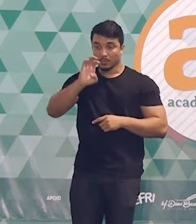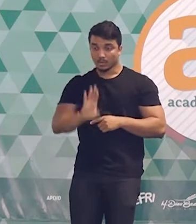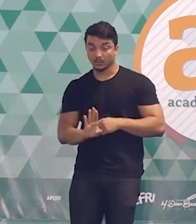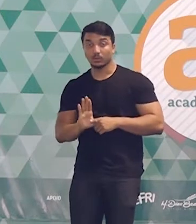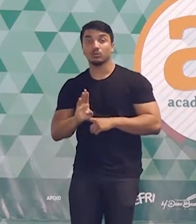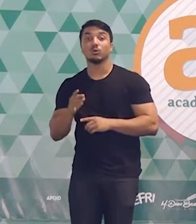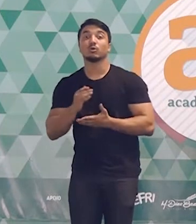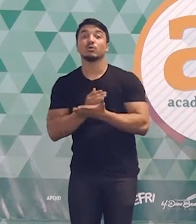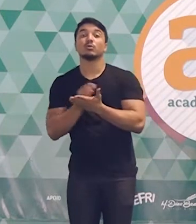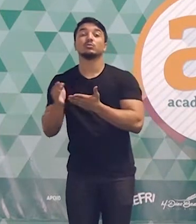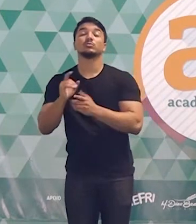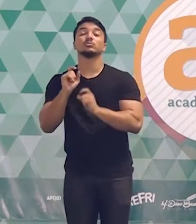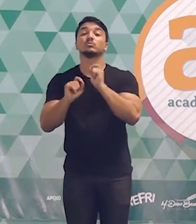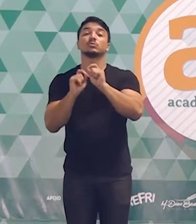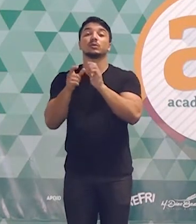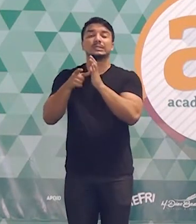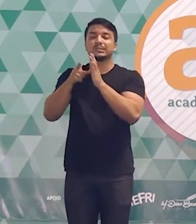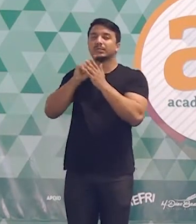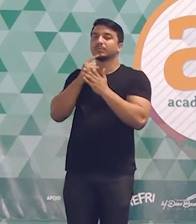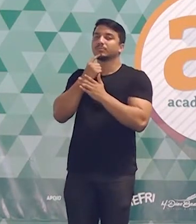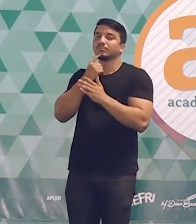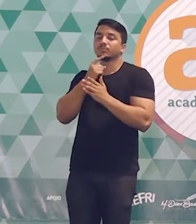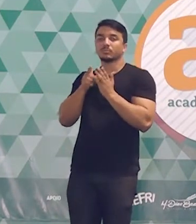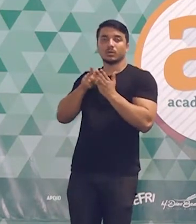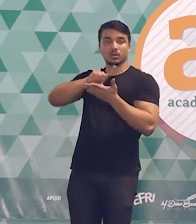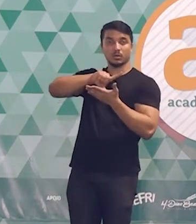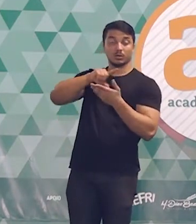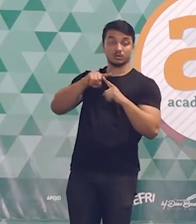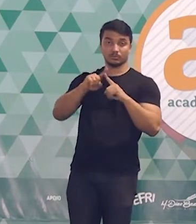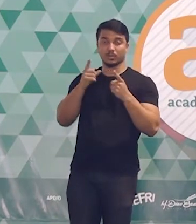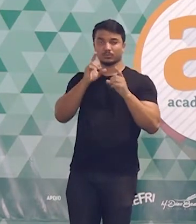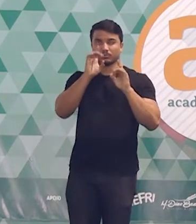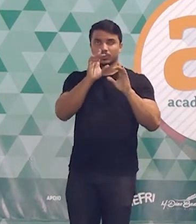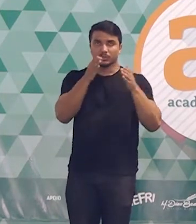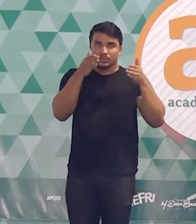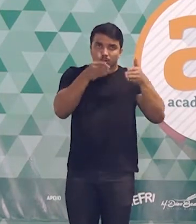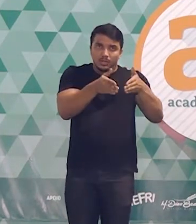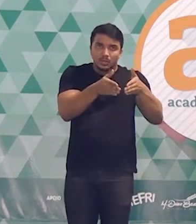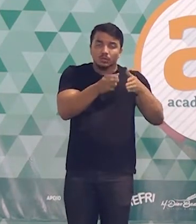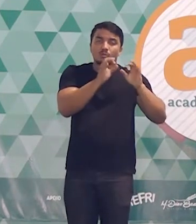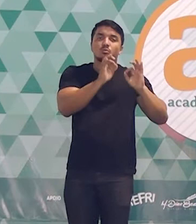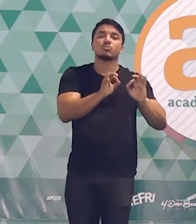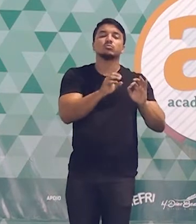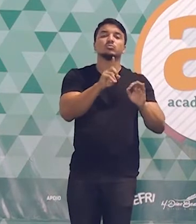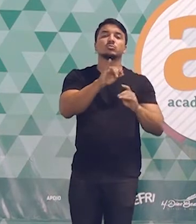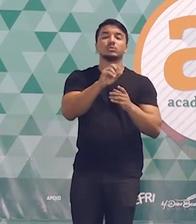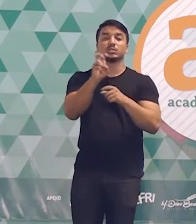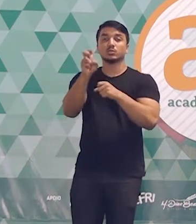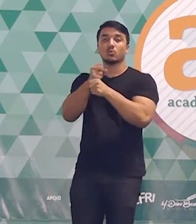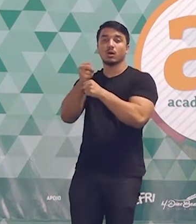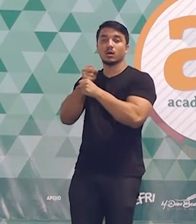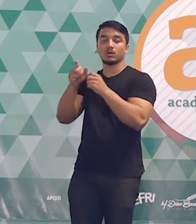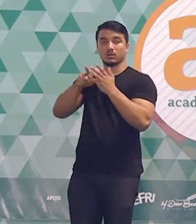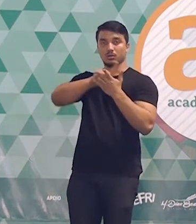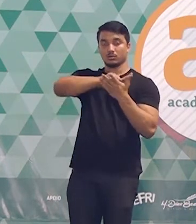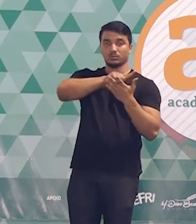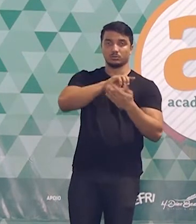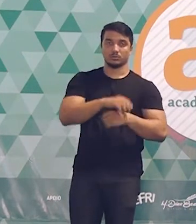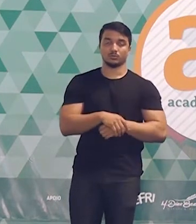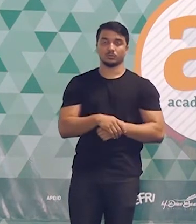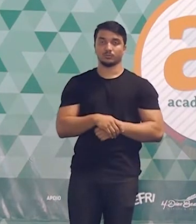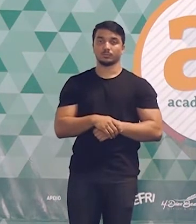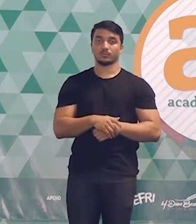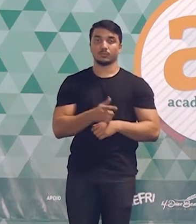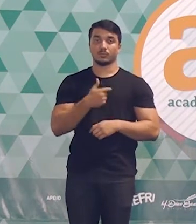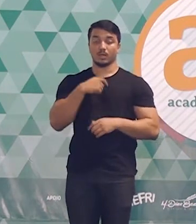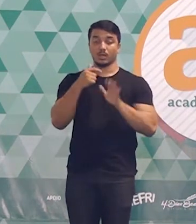brasileiras se deu um pouco antes, mais especificamente 5 anos antes, com